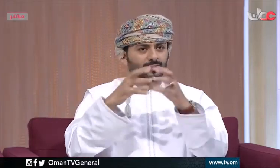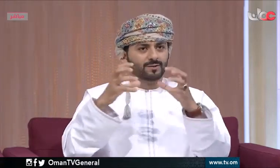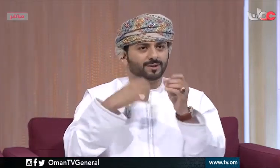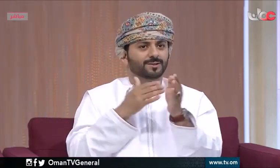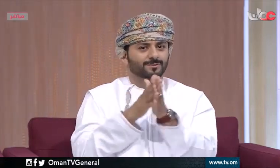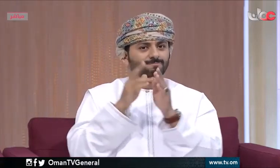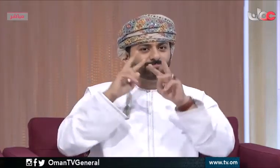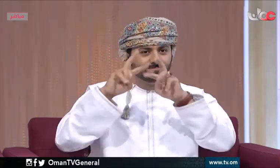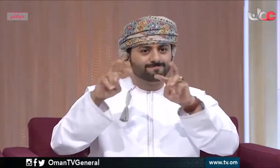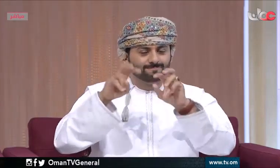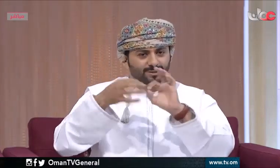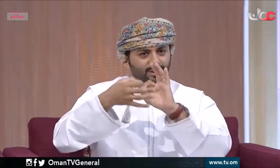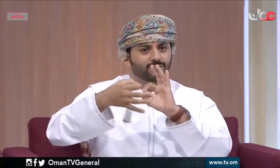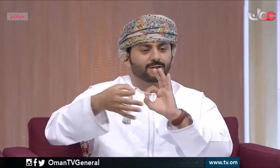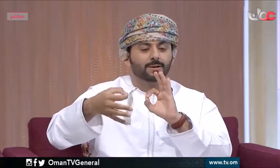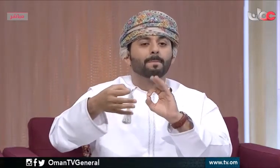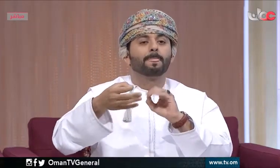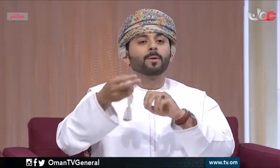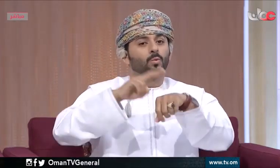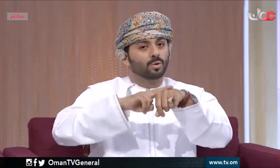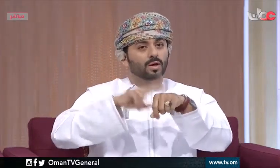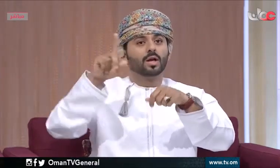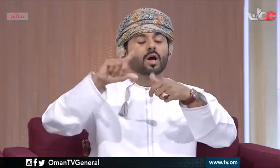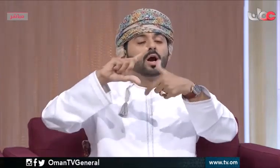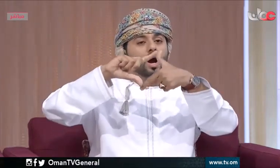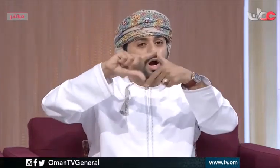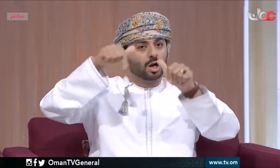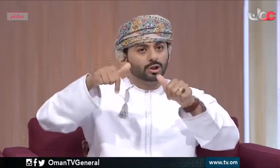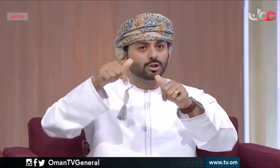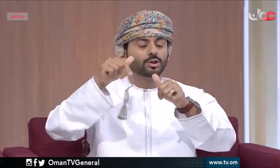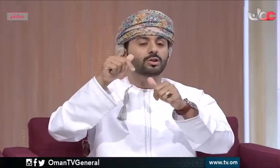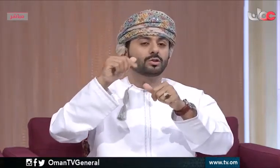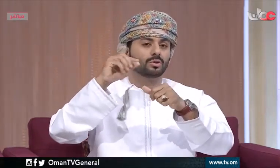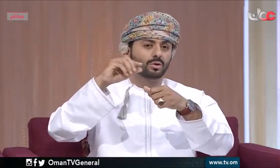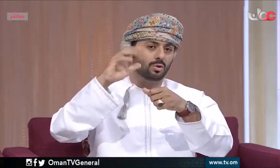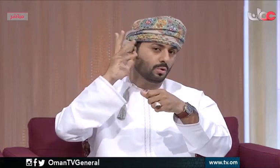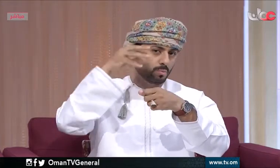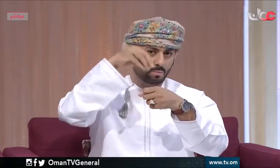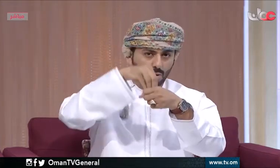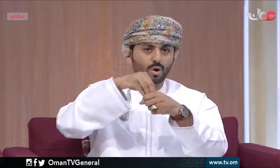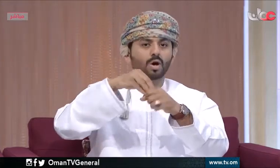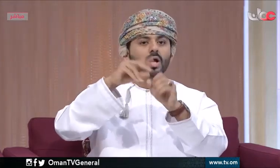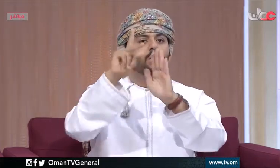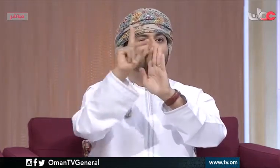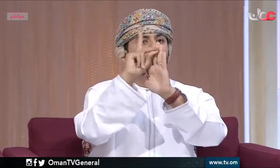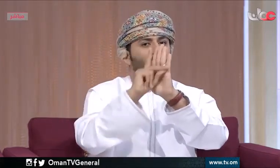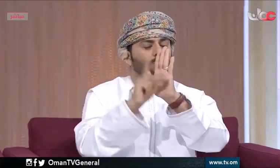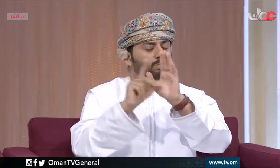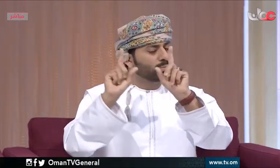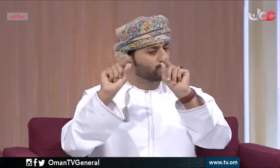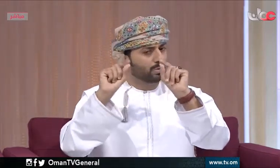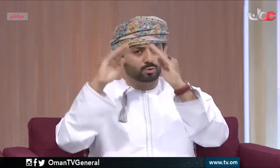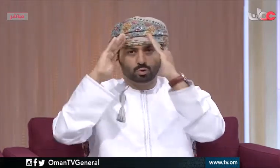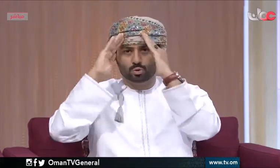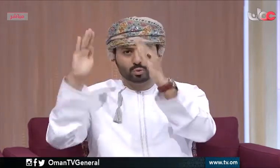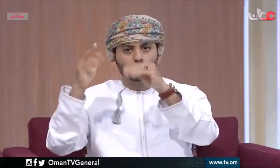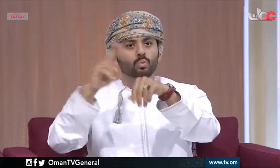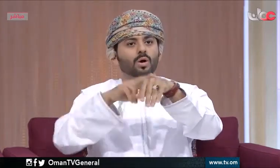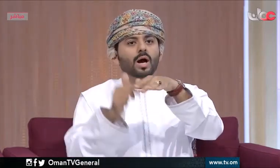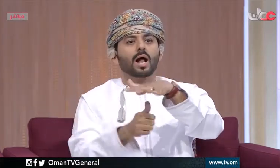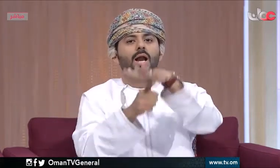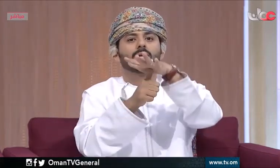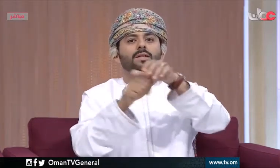شكرا، ممتاز. أنا أريد أحاورك طبعا، ولدي حماس أيضا سردي لي موضوع اللي صار في بخصوص